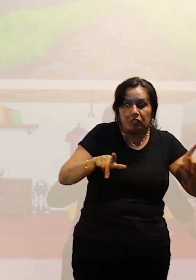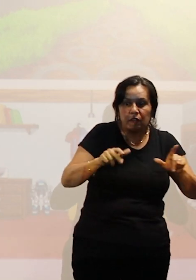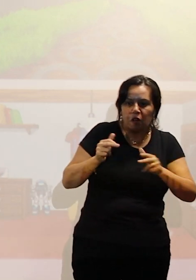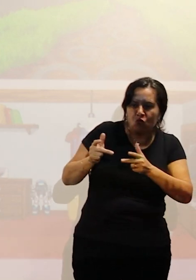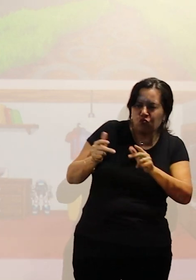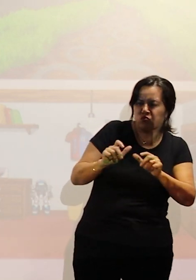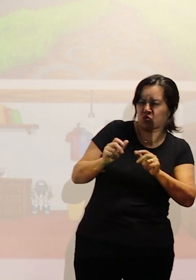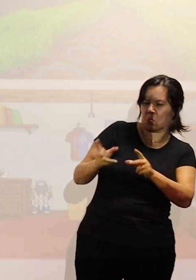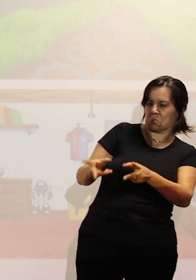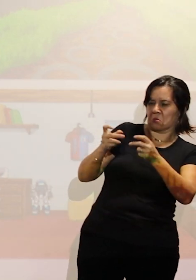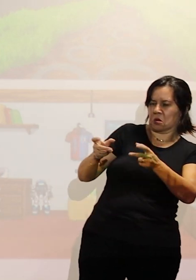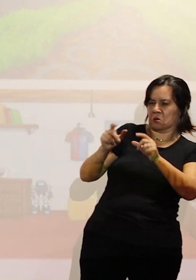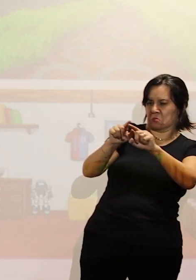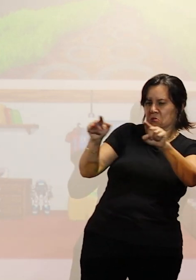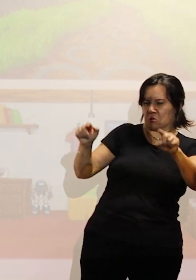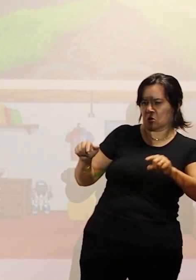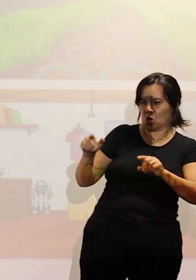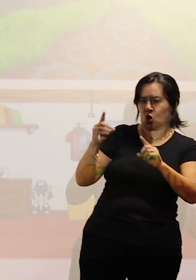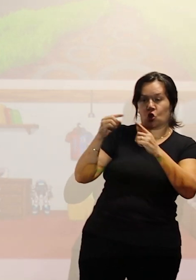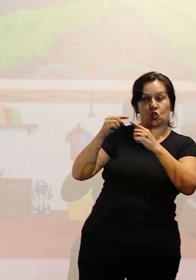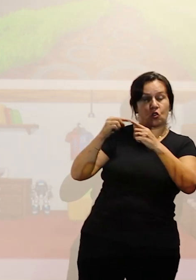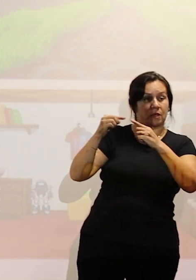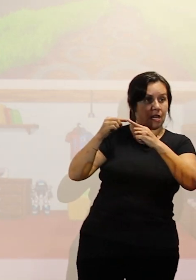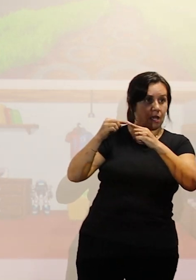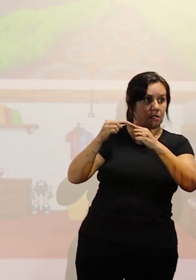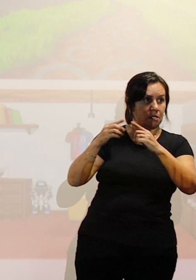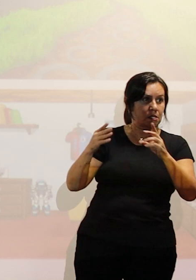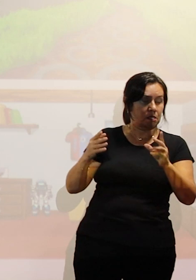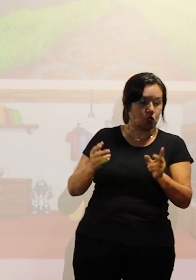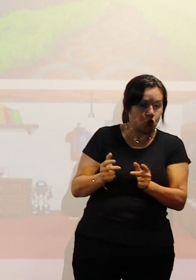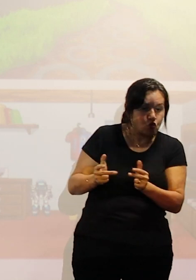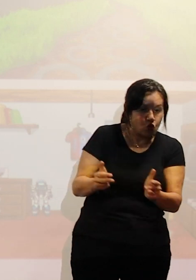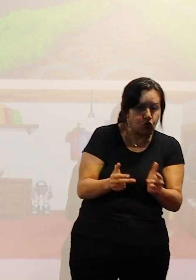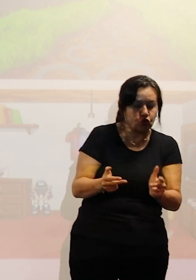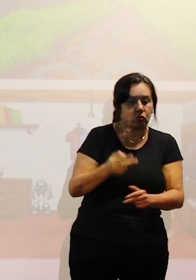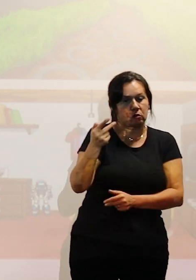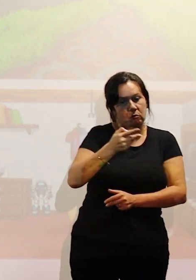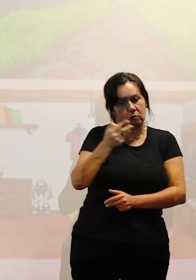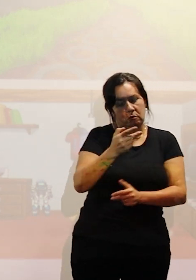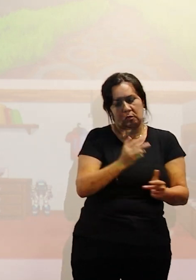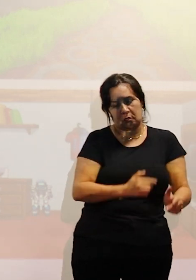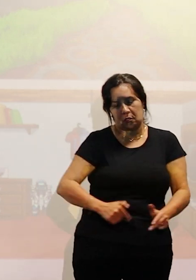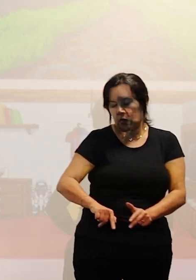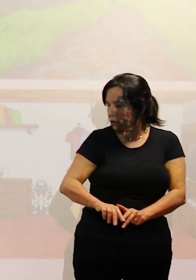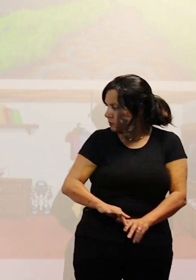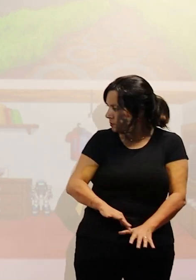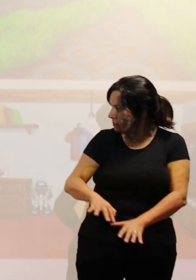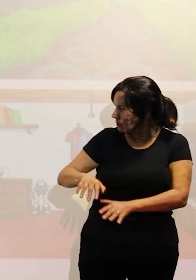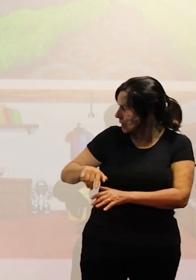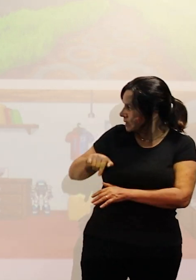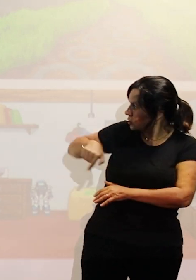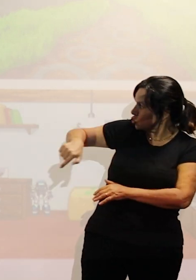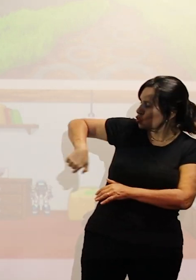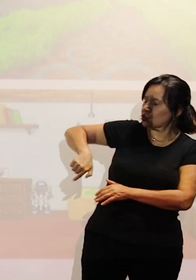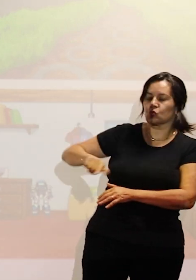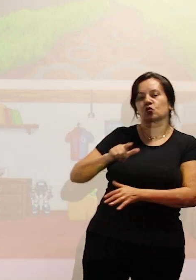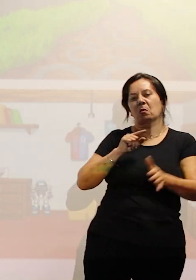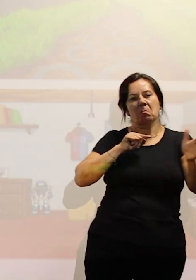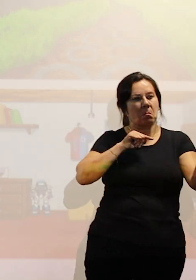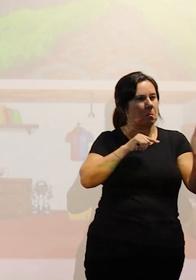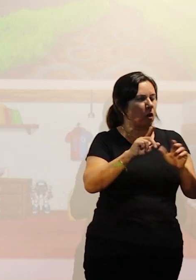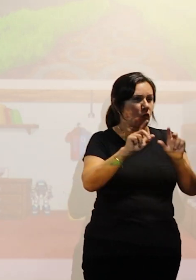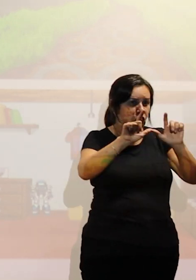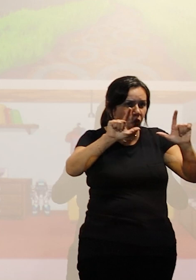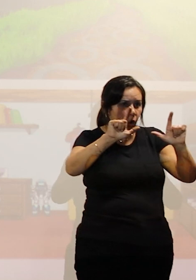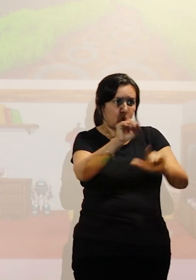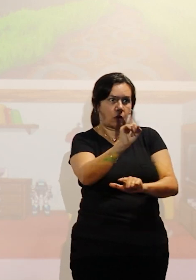da foto que combinasse com o jogo. E os 2 cenários de baixo, eles não foram baseados em fotos, mas houve muita pesquisa, porque os